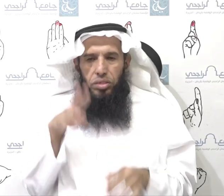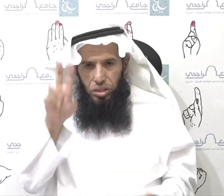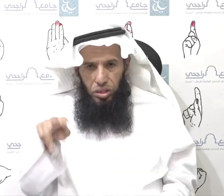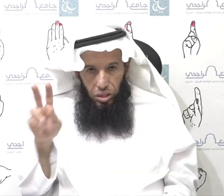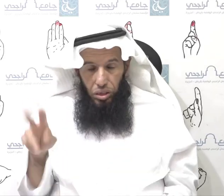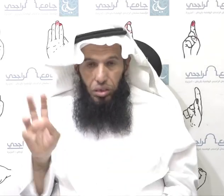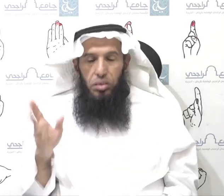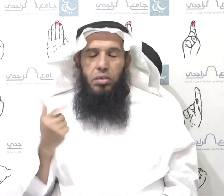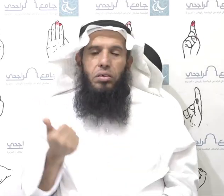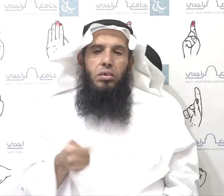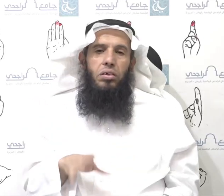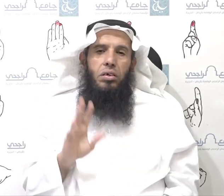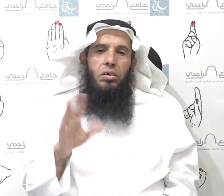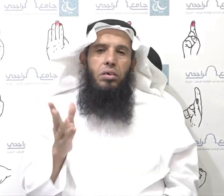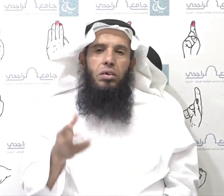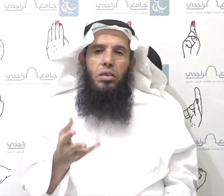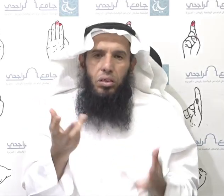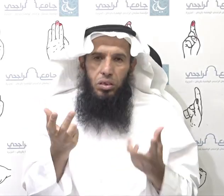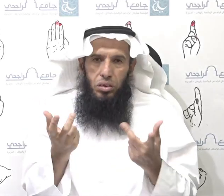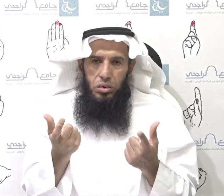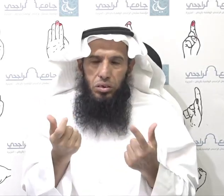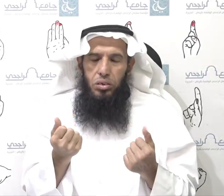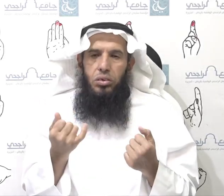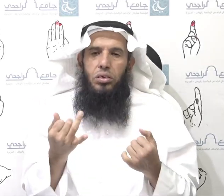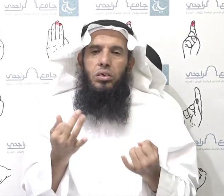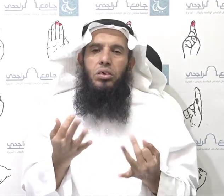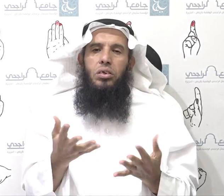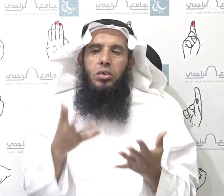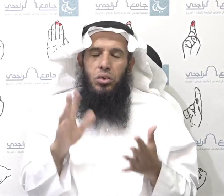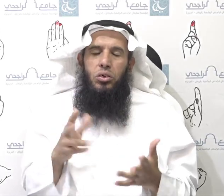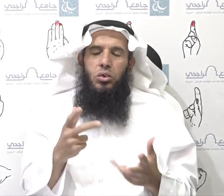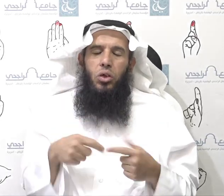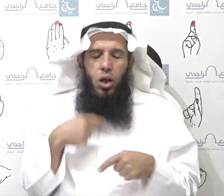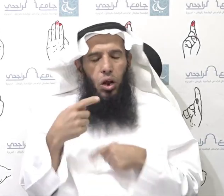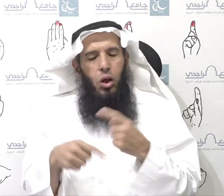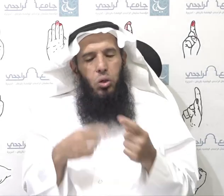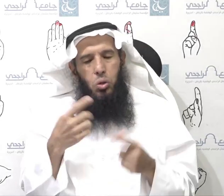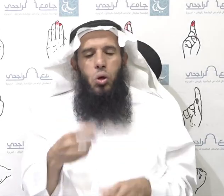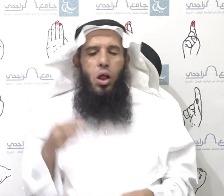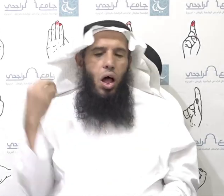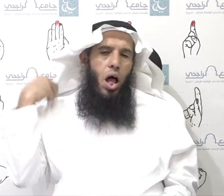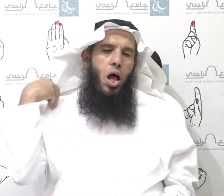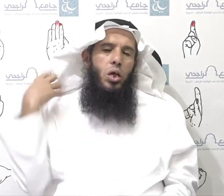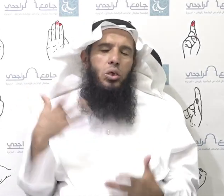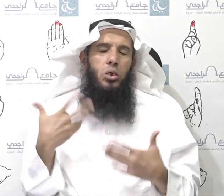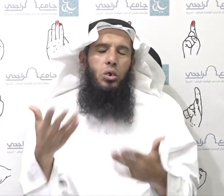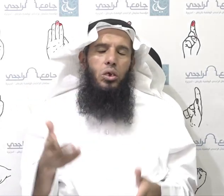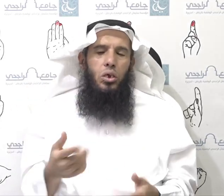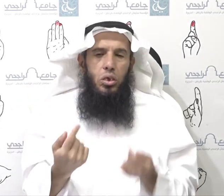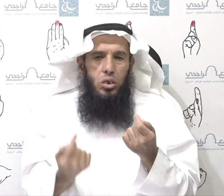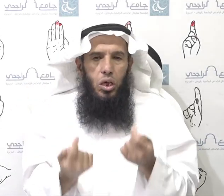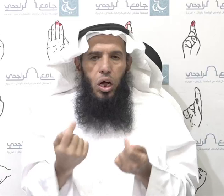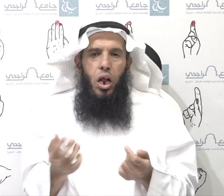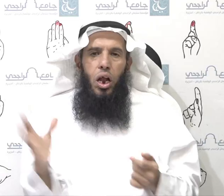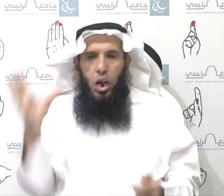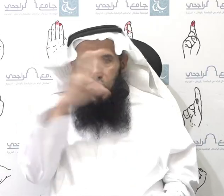والنوافل والأذكار واستغلال الحياة ومزرعتها للآخرة. يا معشر